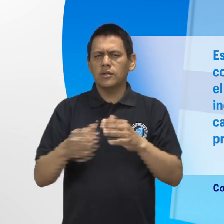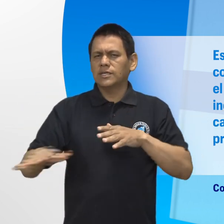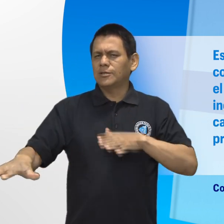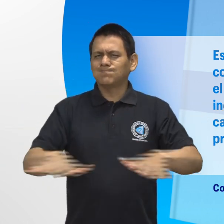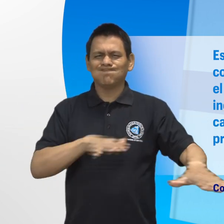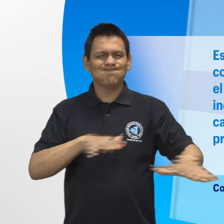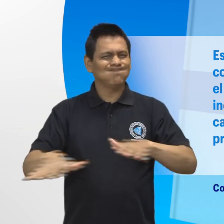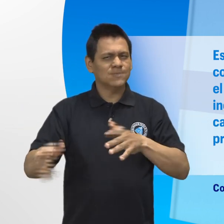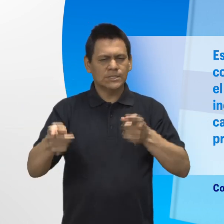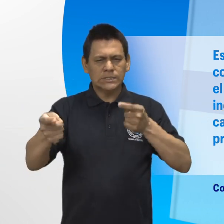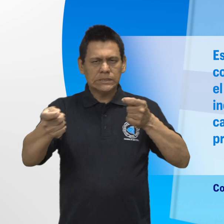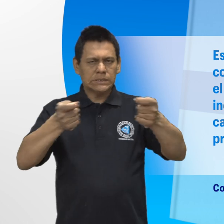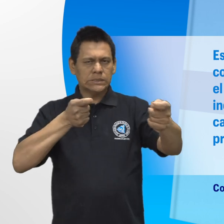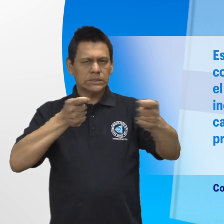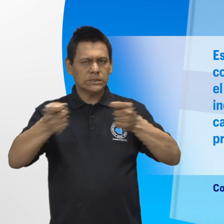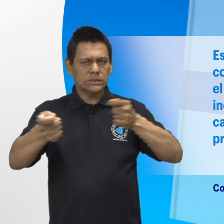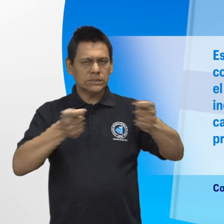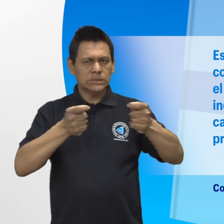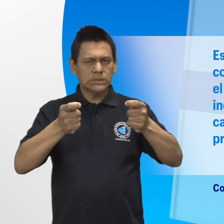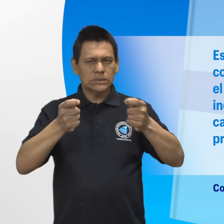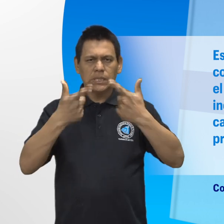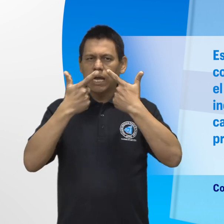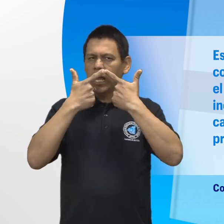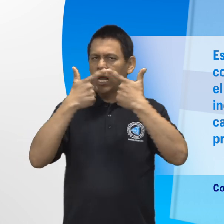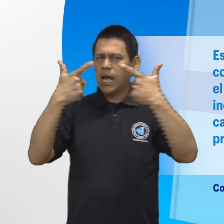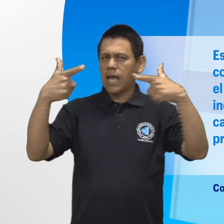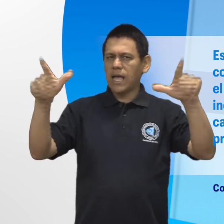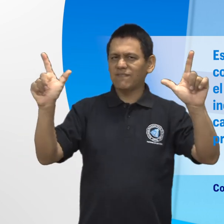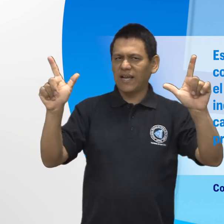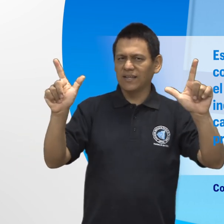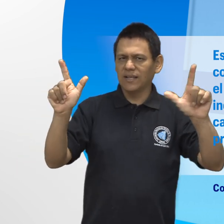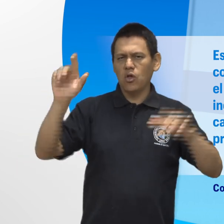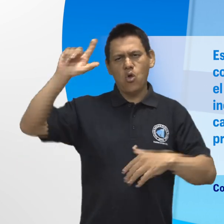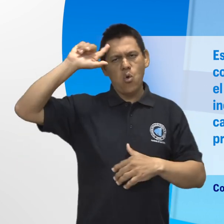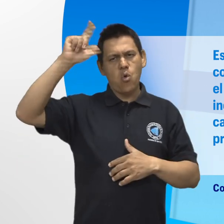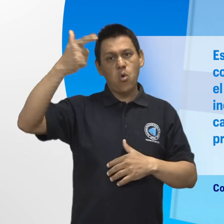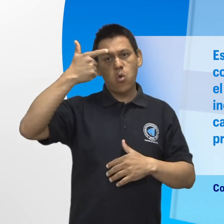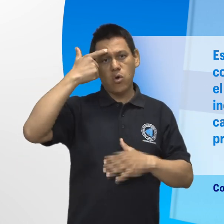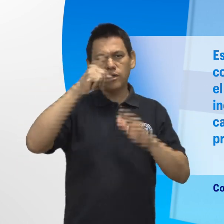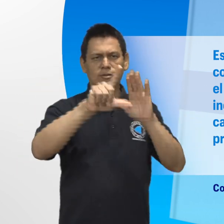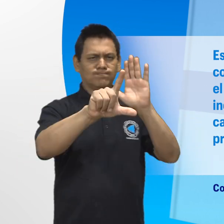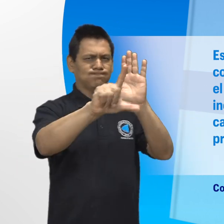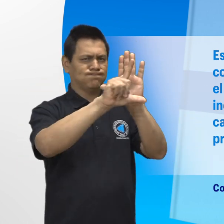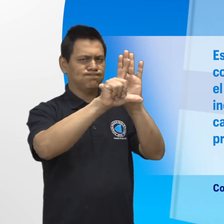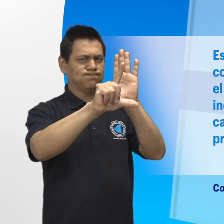familiar, que es inembargable y exento de toda carga pública.